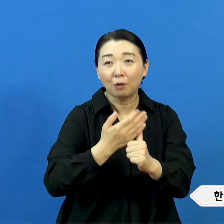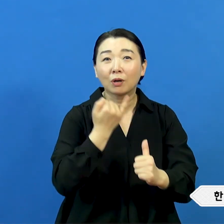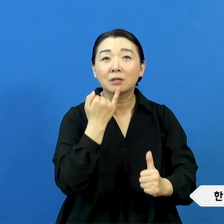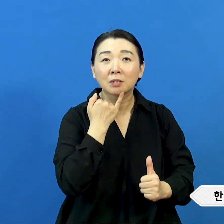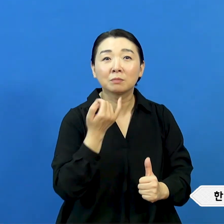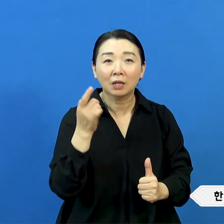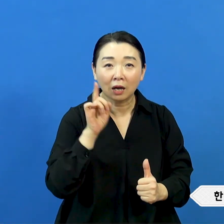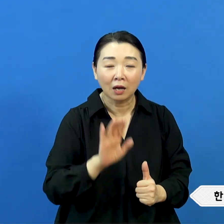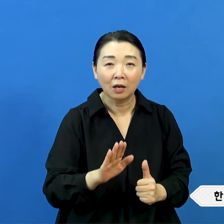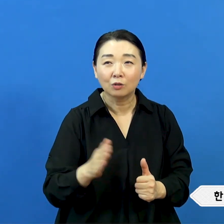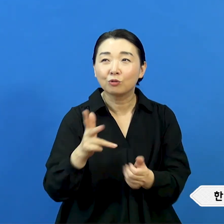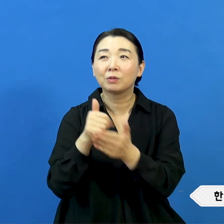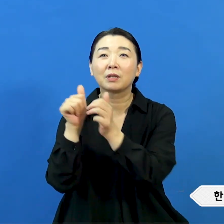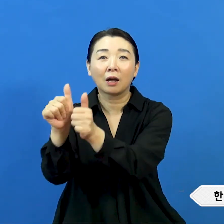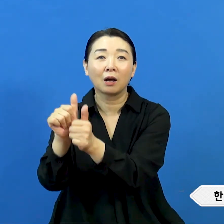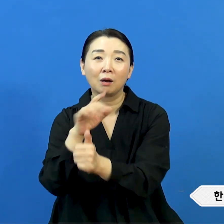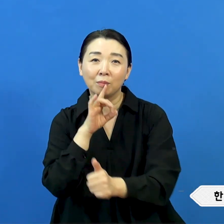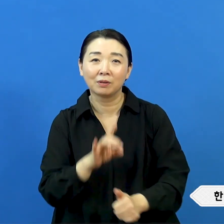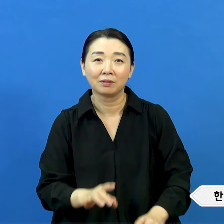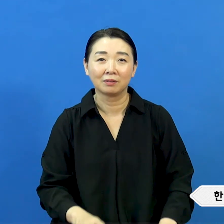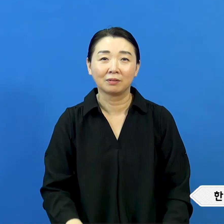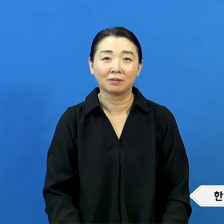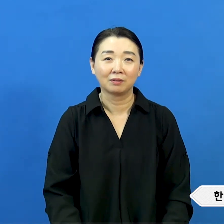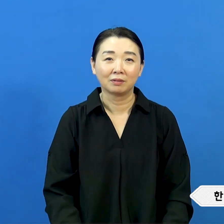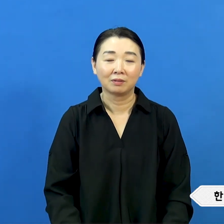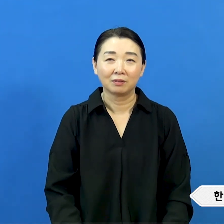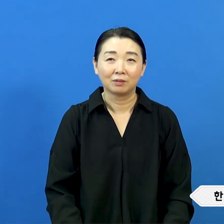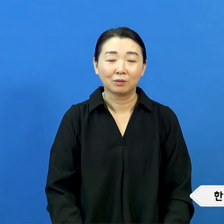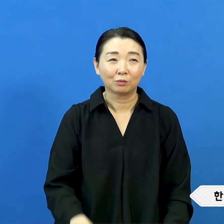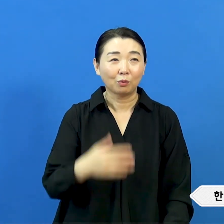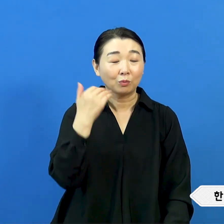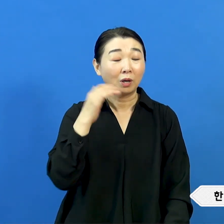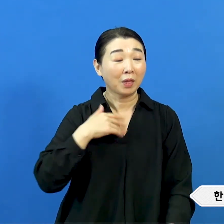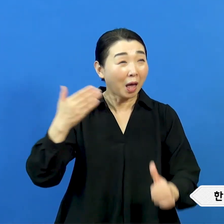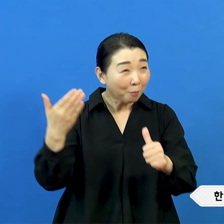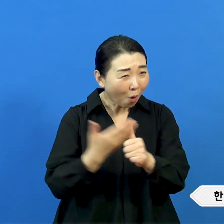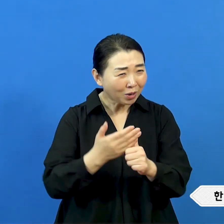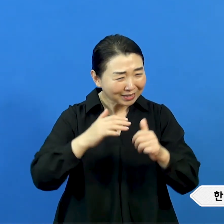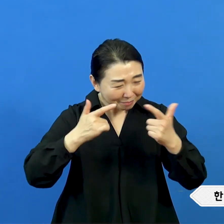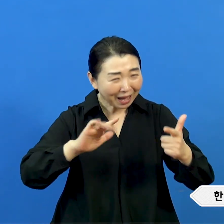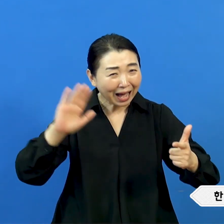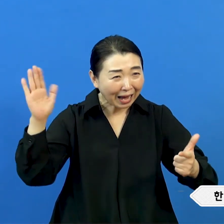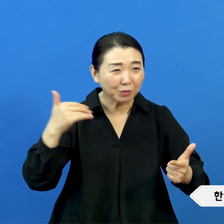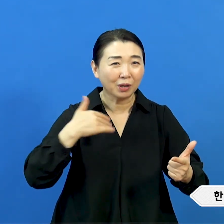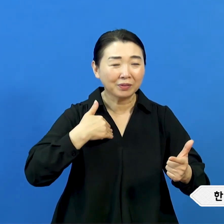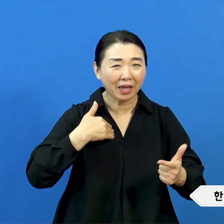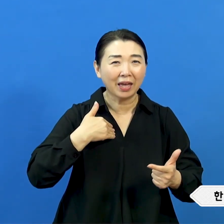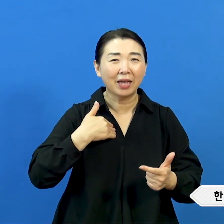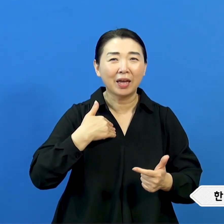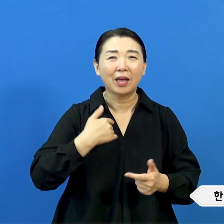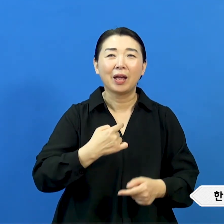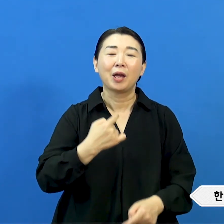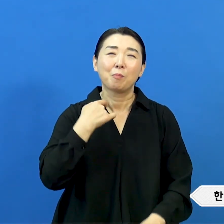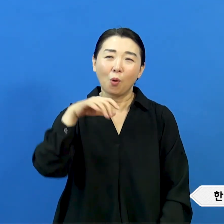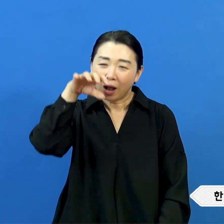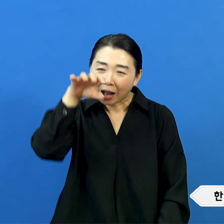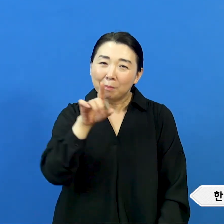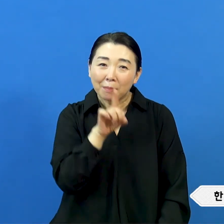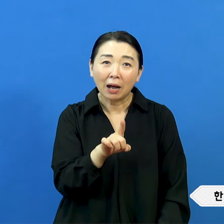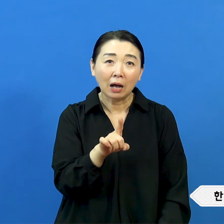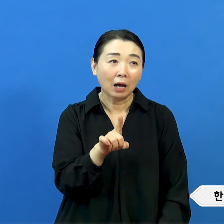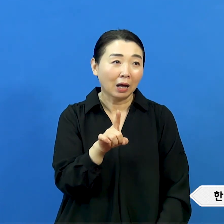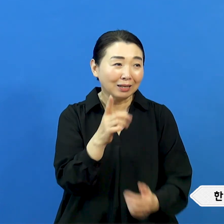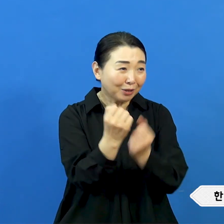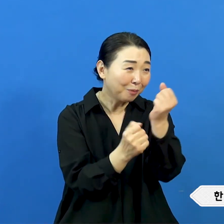좋습니다, 주님을 따를 것입니다. 영수가 내 목 자른다는 말이 아니고 내 목자신입니다 하고 해명할 틈도